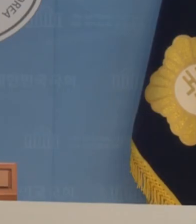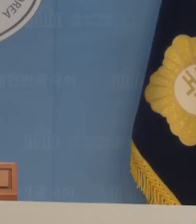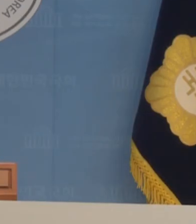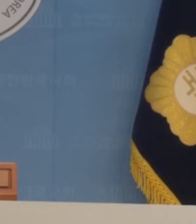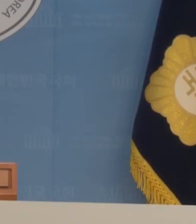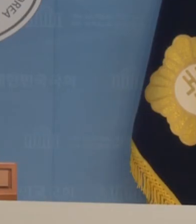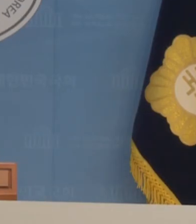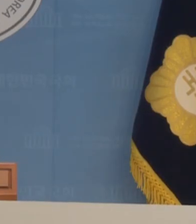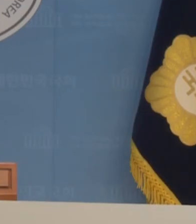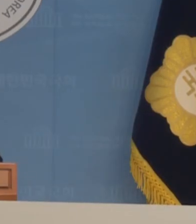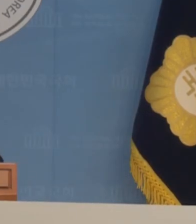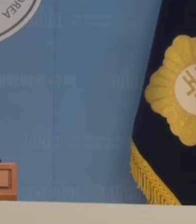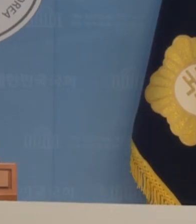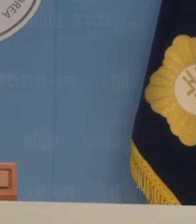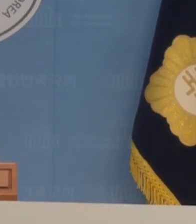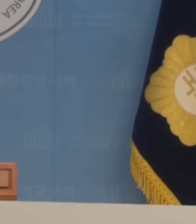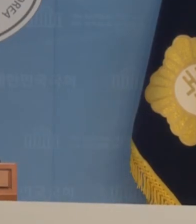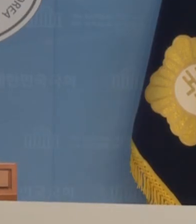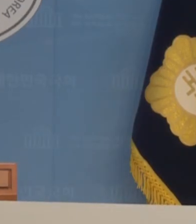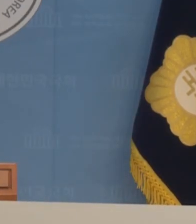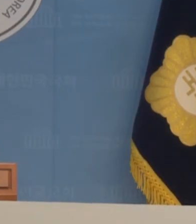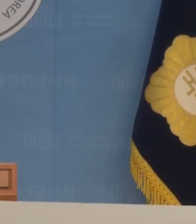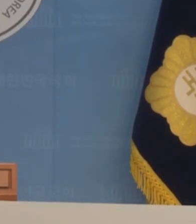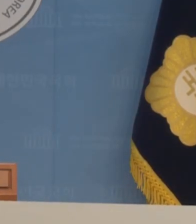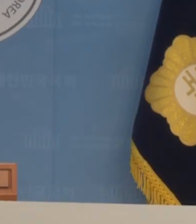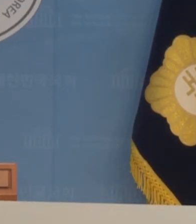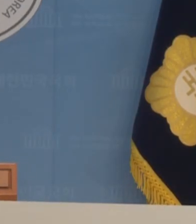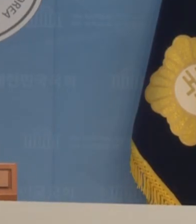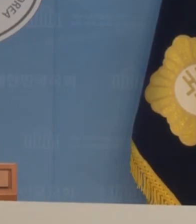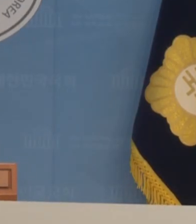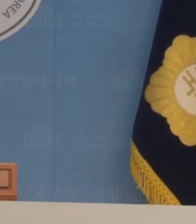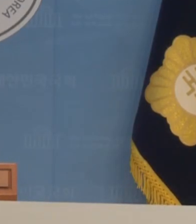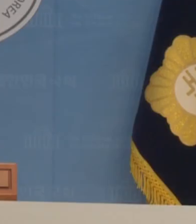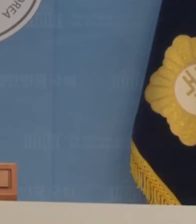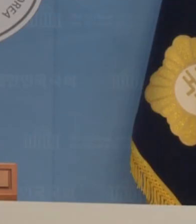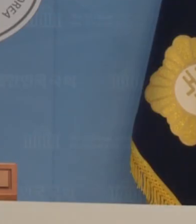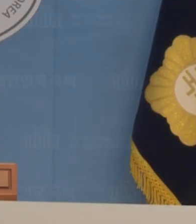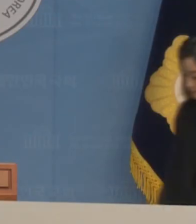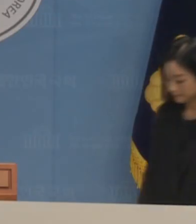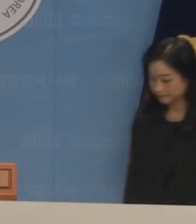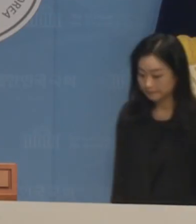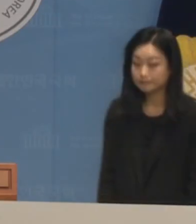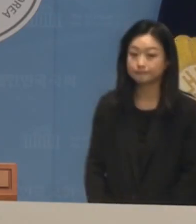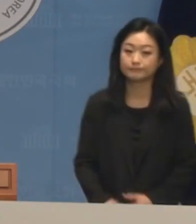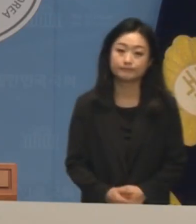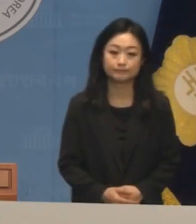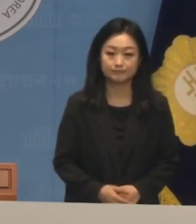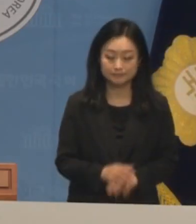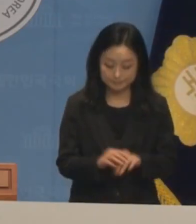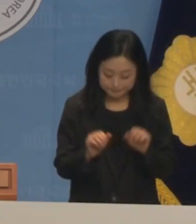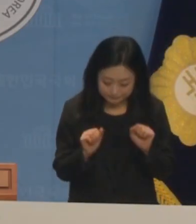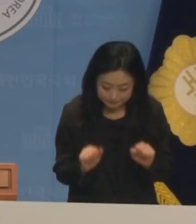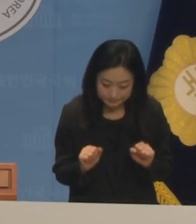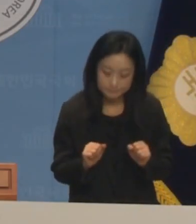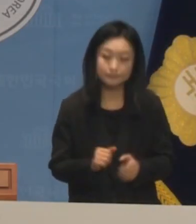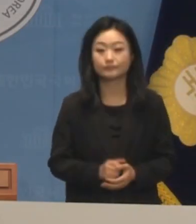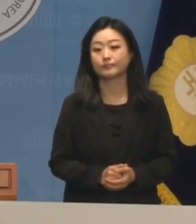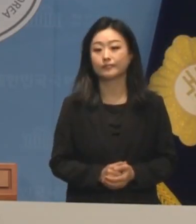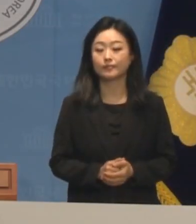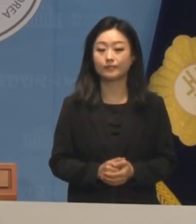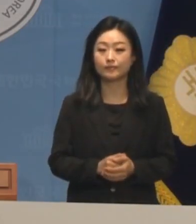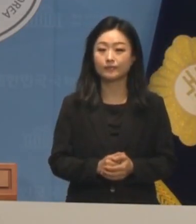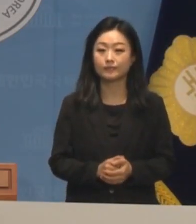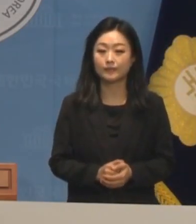네, 기자회견 시작하겠습니다. 안녕하십니까. 더불어민주당 백승아 의원입니다. 오늘 이 자리는 지방교육 재정 위기에